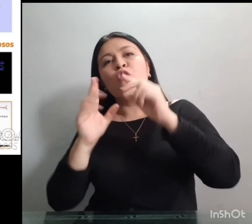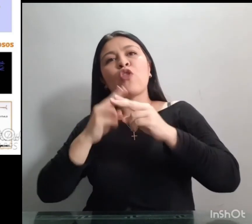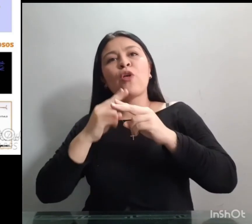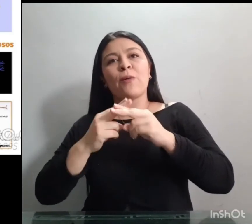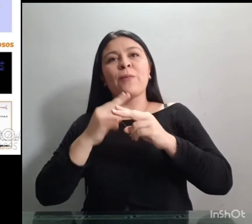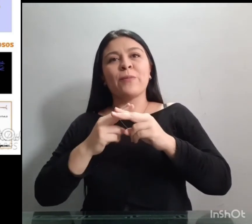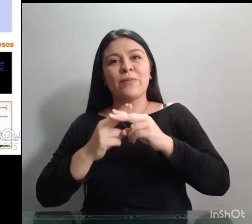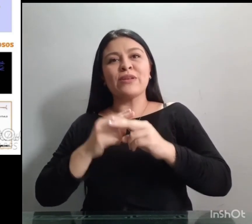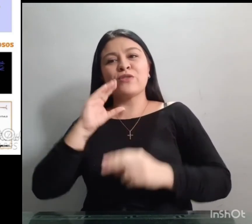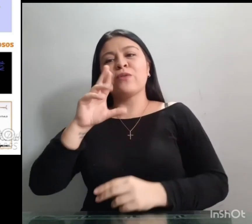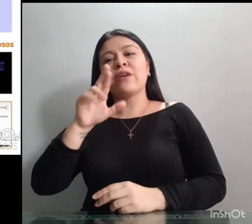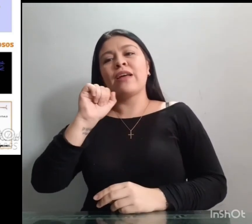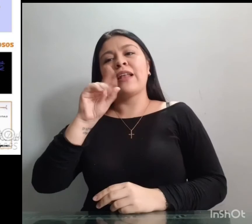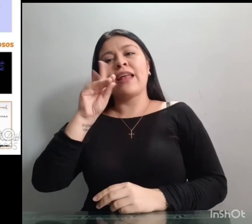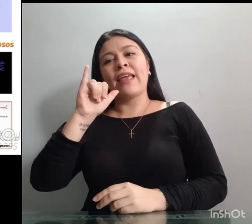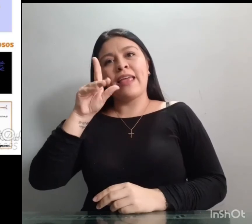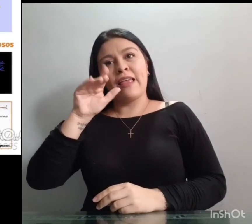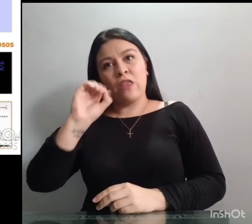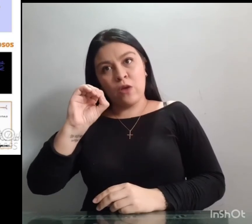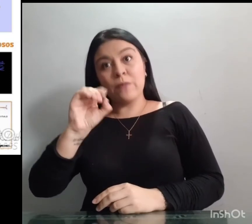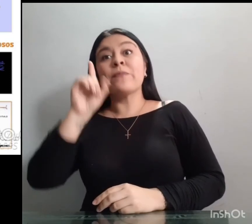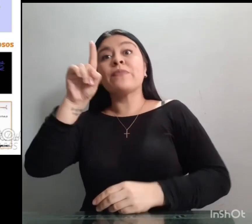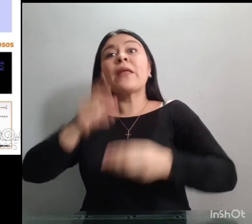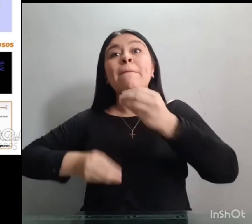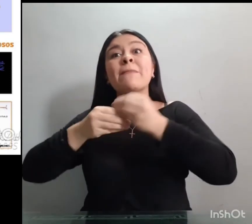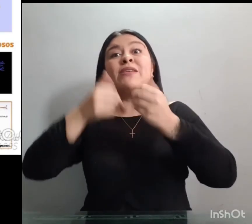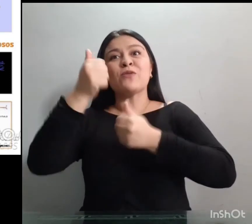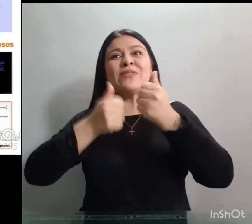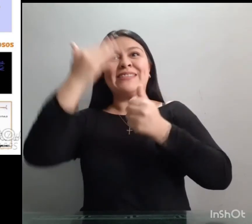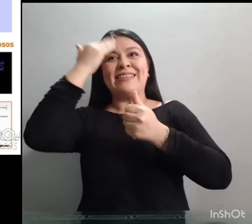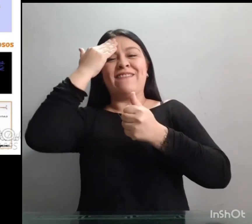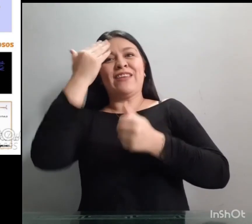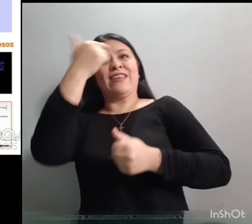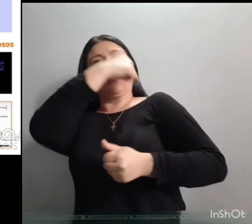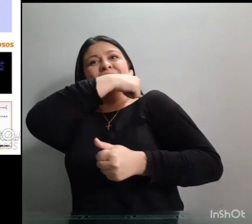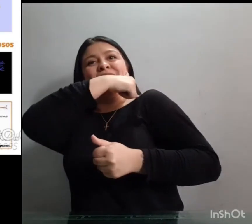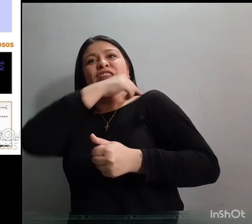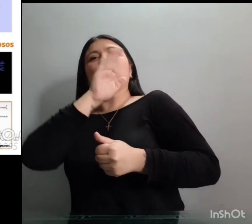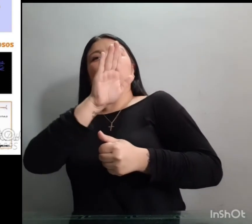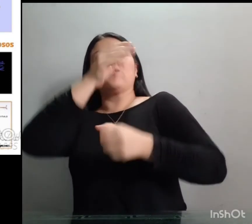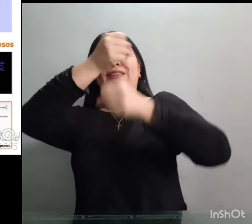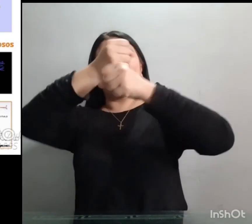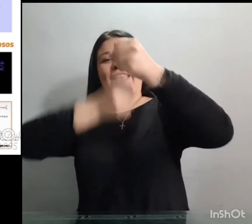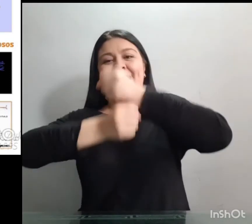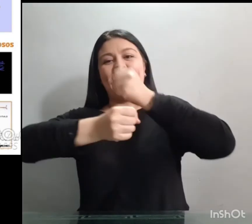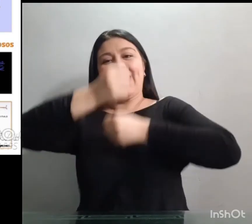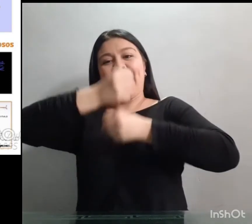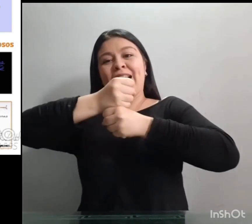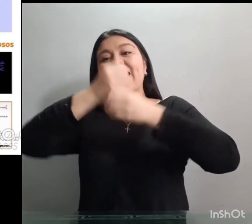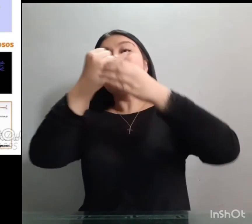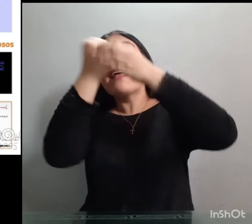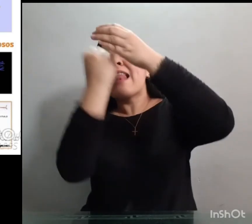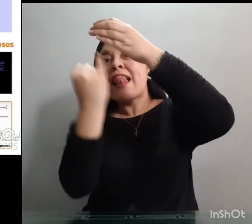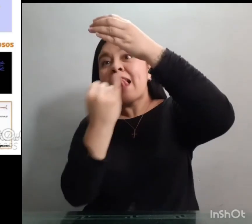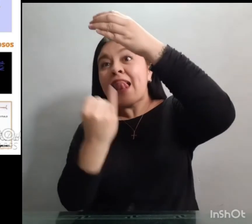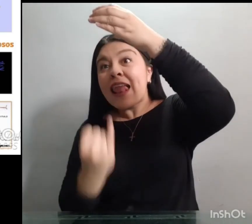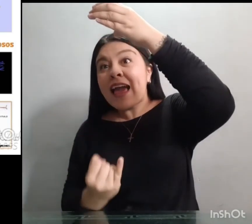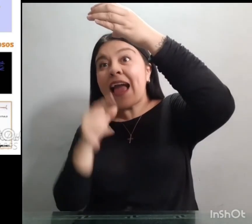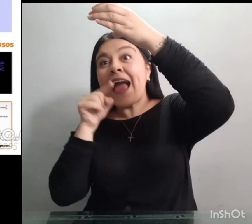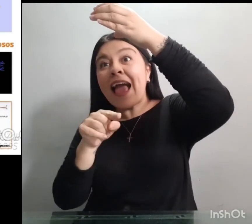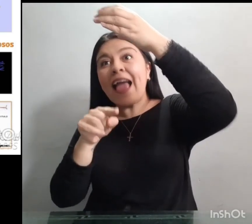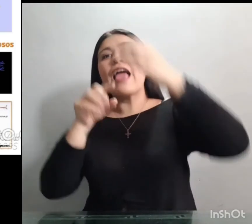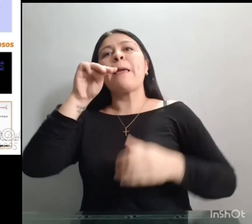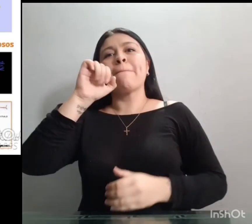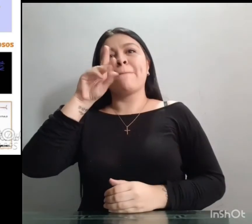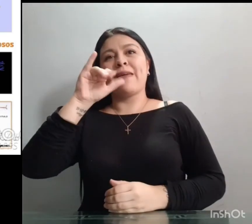Y la otra estructura es la médula espinal. El sistema nervioso periférico está